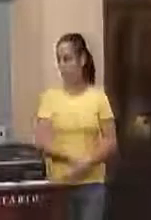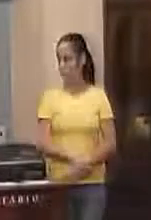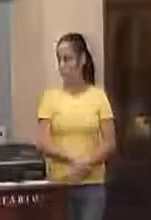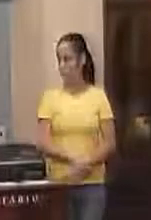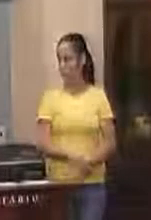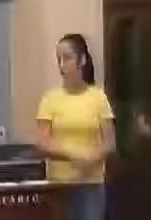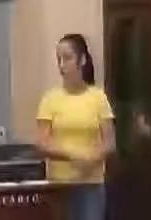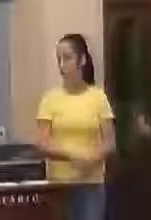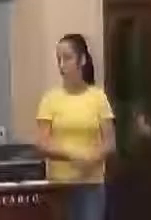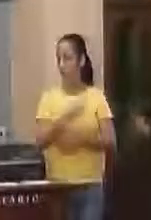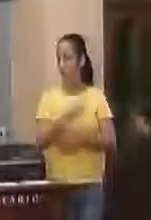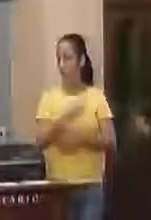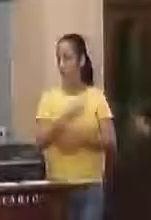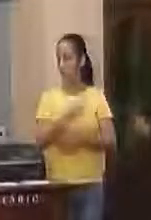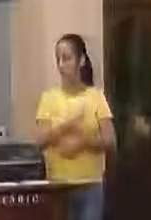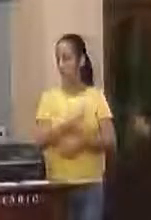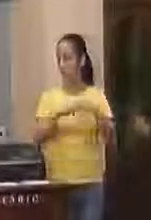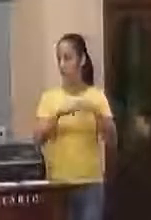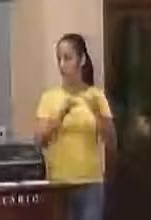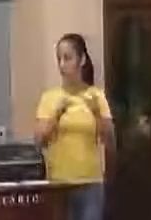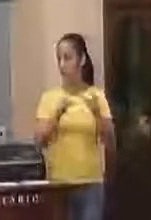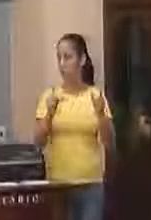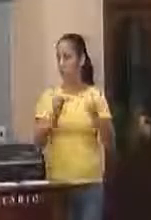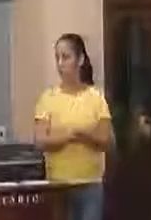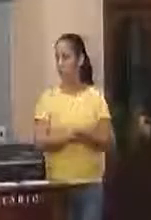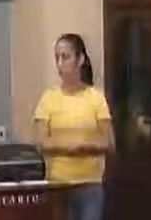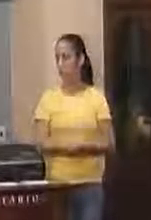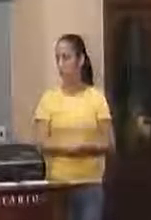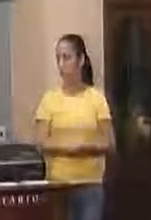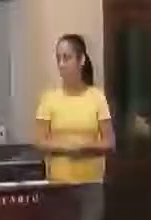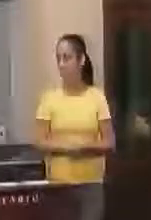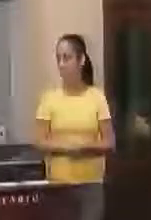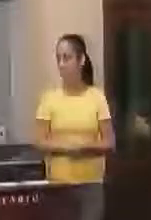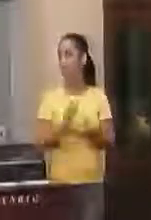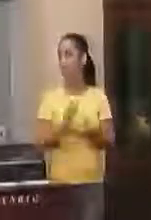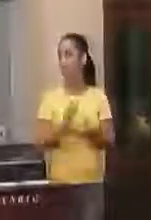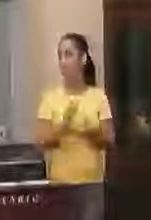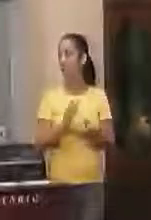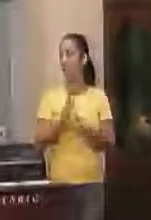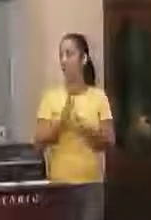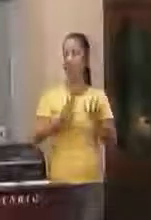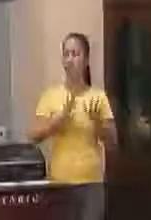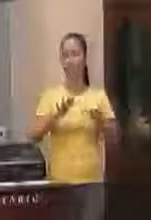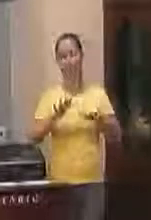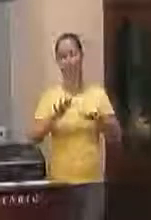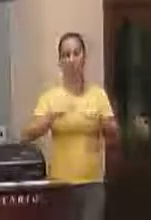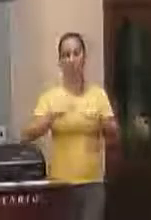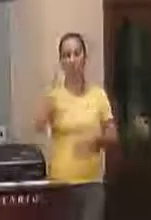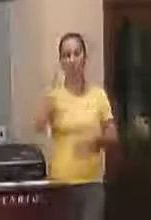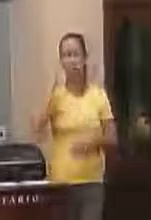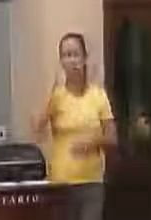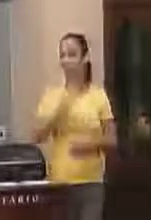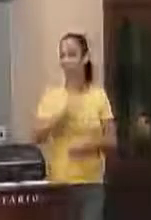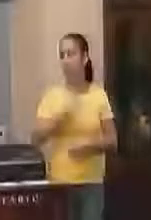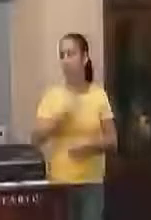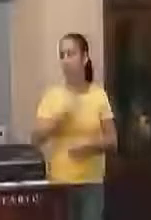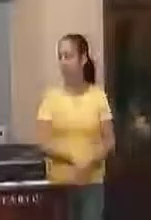entre perguntas e respostas. Se estender um pouquinho, a gente pondera também, para a gente manter um equilíbrio aqui. Sim. Tá